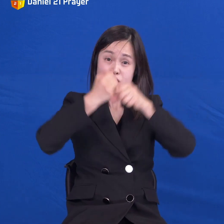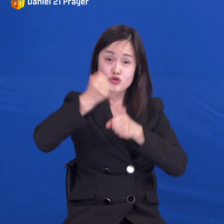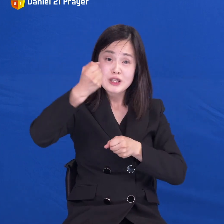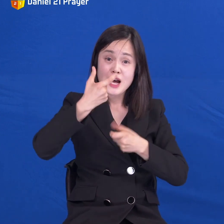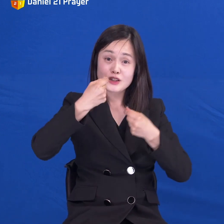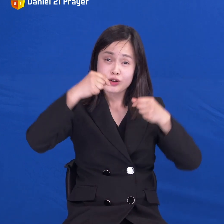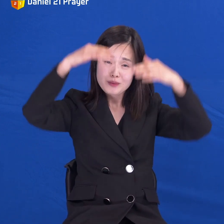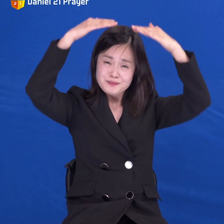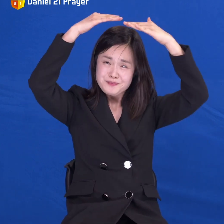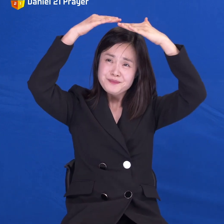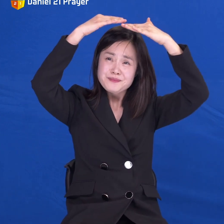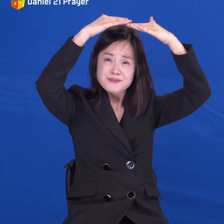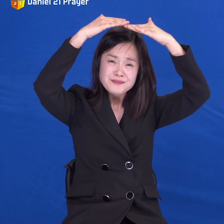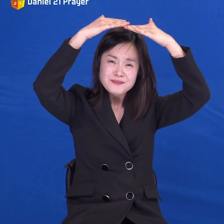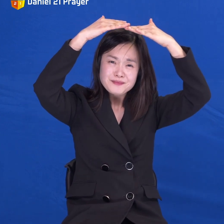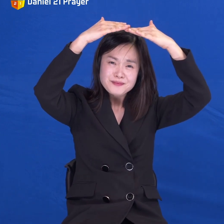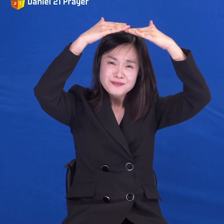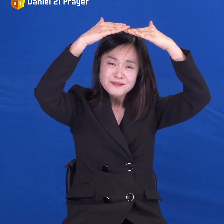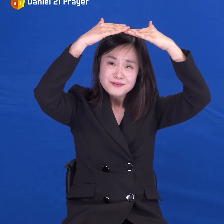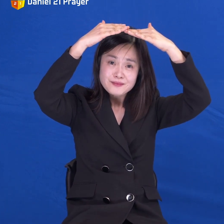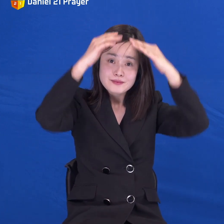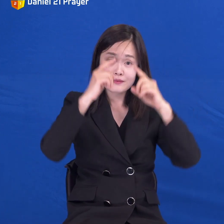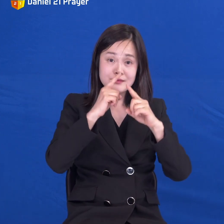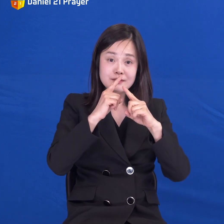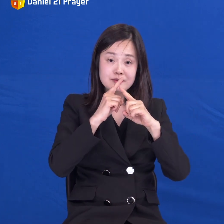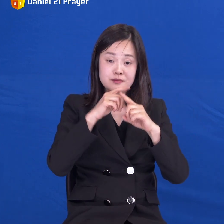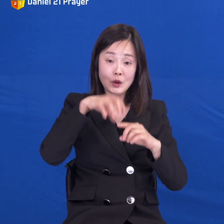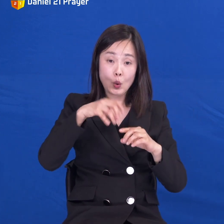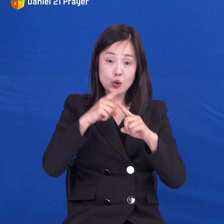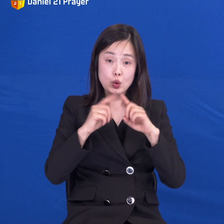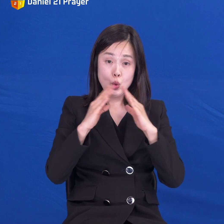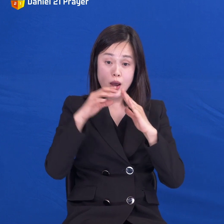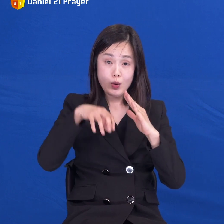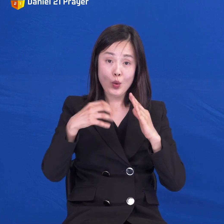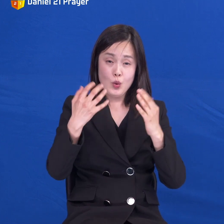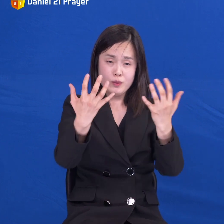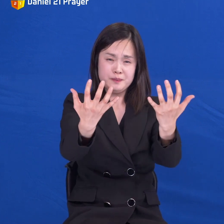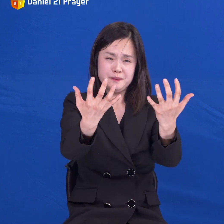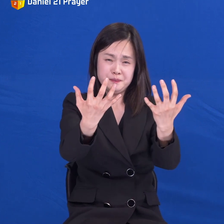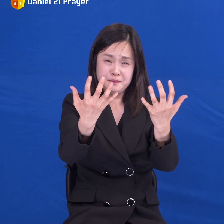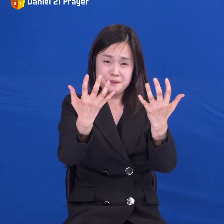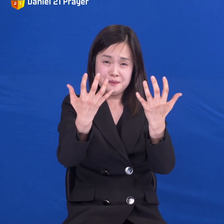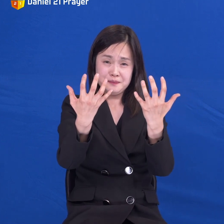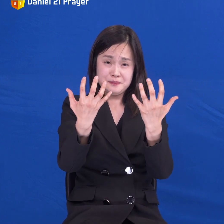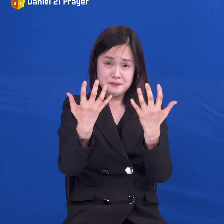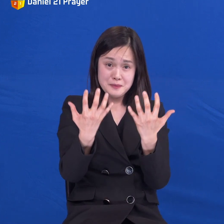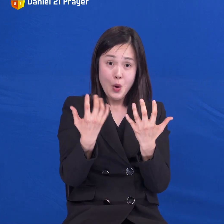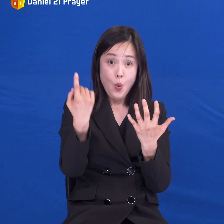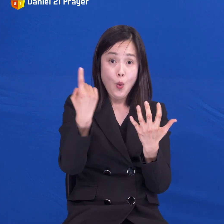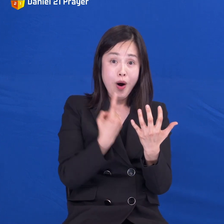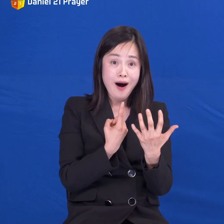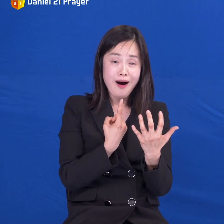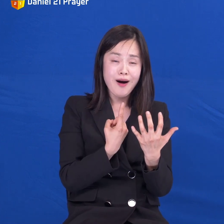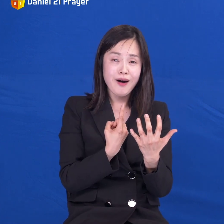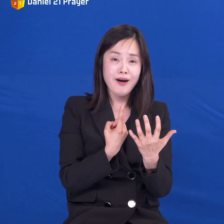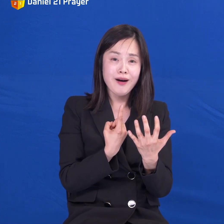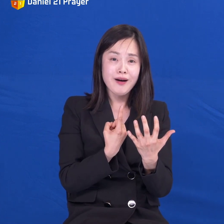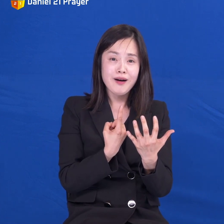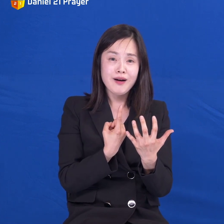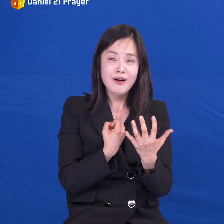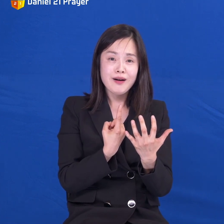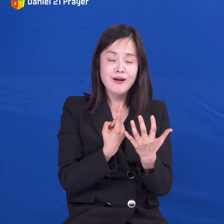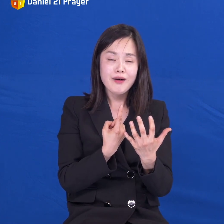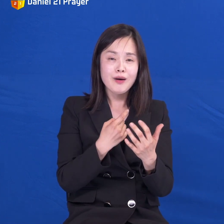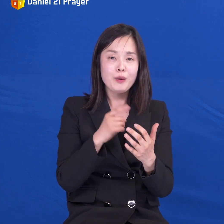여러분, 환경은 더 악화됐지만은 하나님께서 그 환경을 뚫고 나갈 수 있는 능력을 주신 거예요. 이게